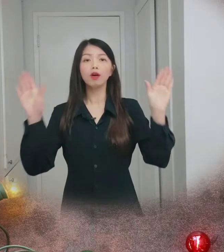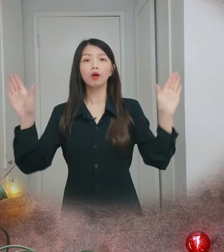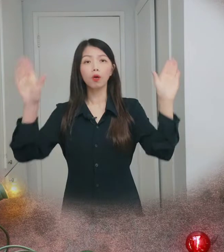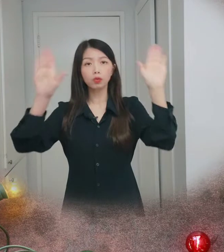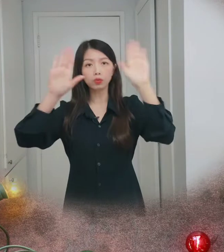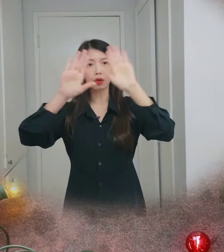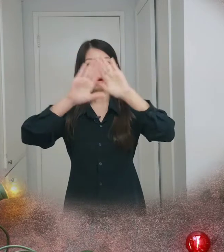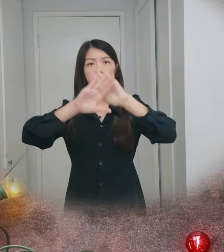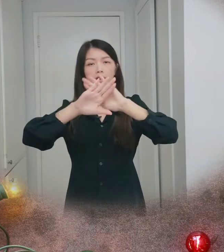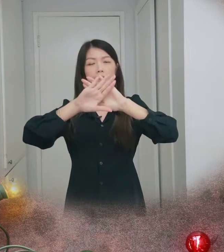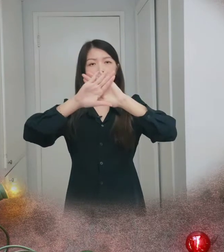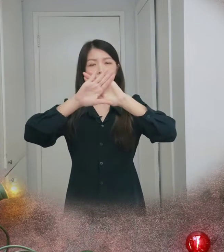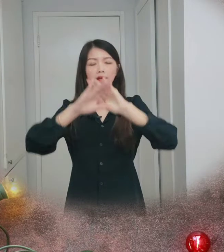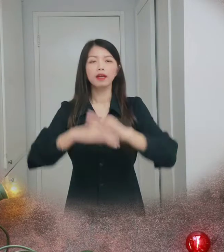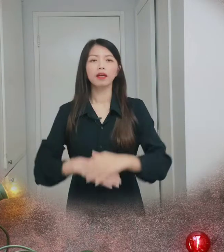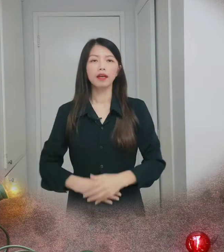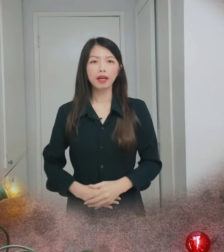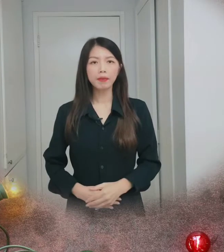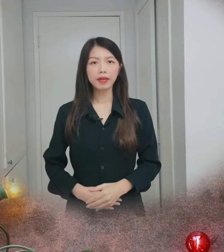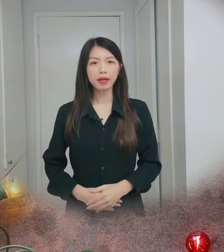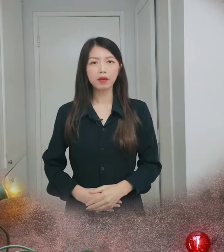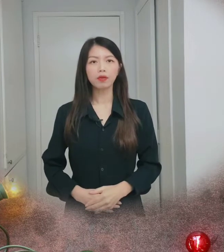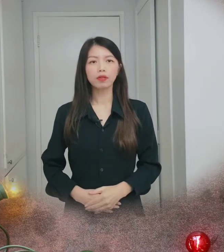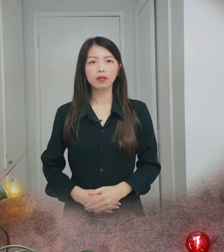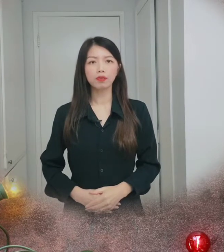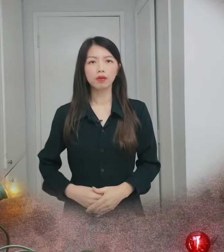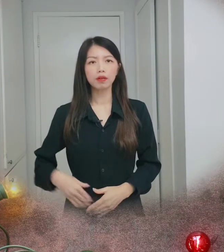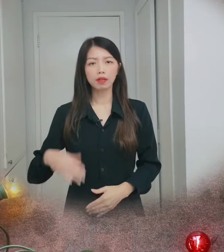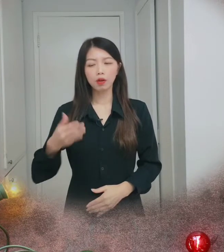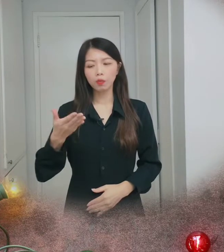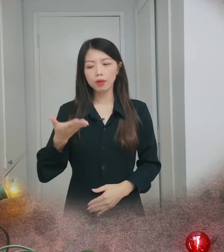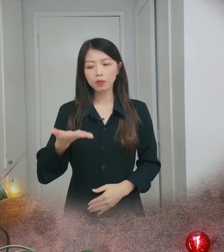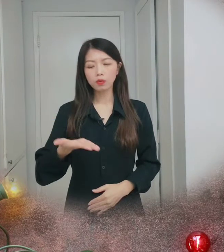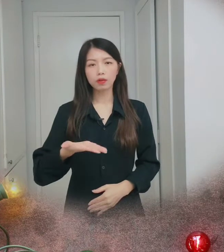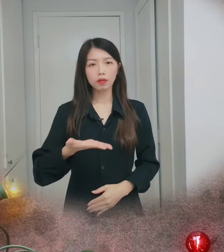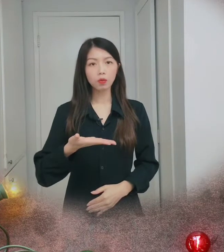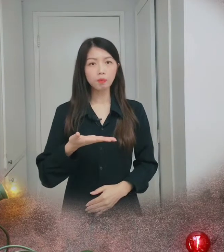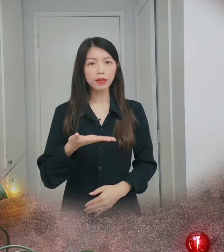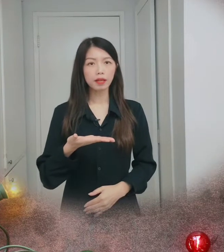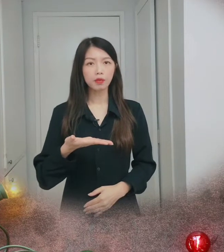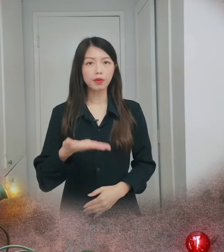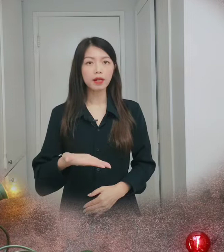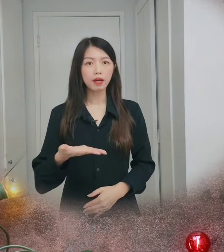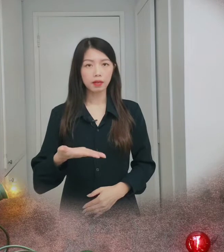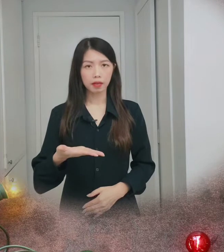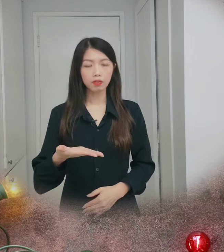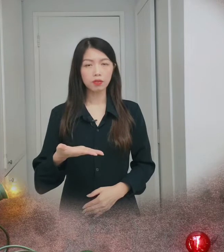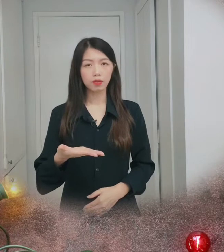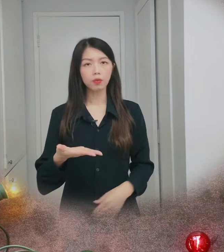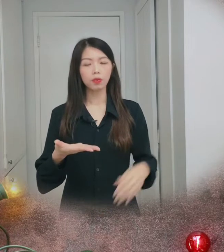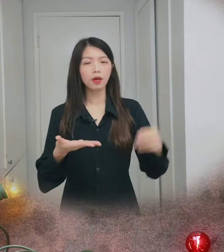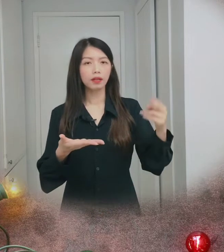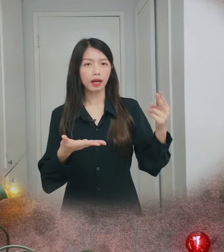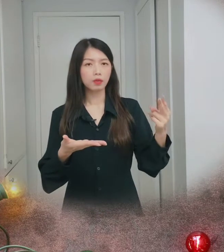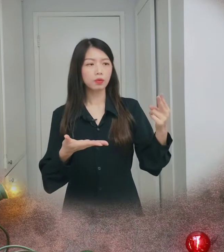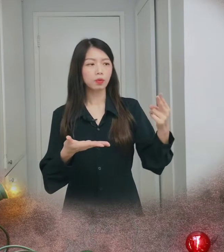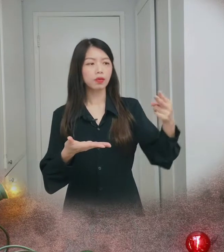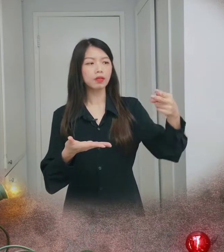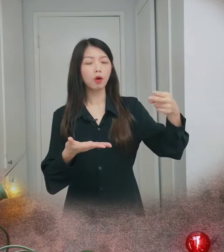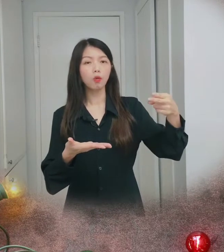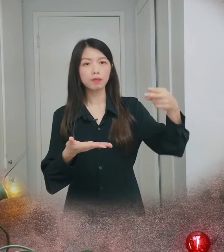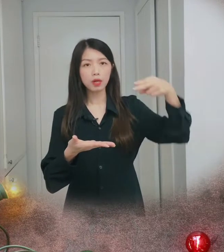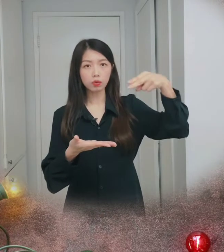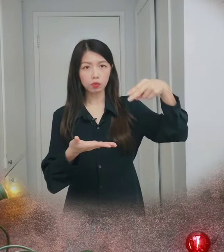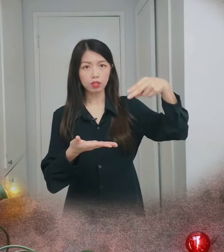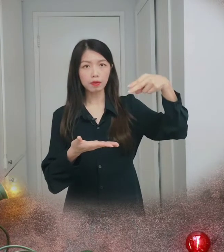말씀드렸죠. 어두워 헤매는, 헤매다라고 한 뜻의 수어는 왼손은 이렇게 손바닥이 위를 향하게 해주시고, 다른